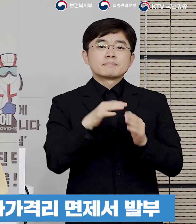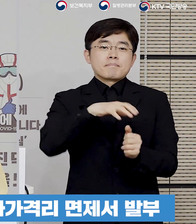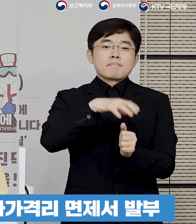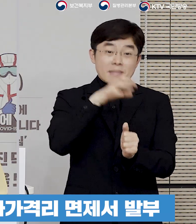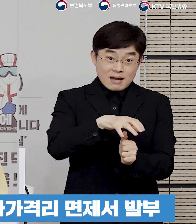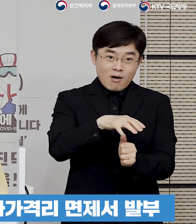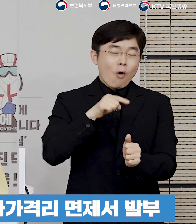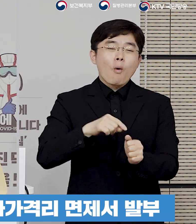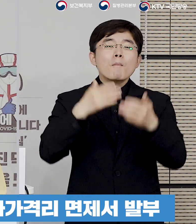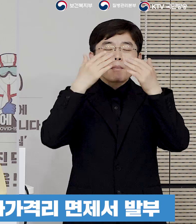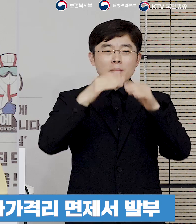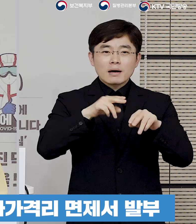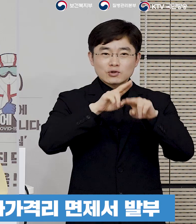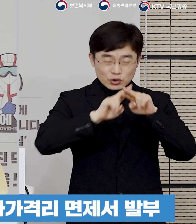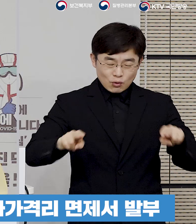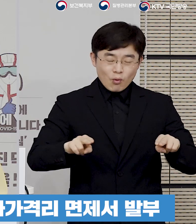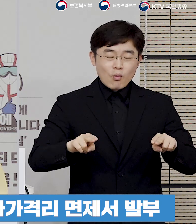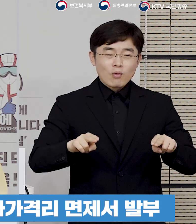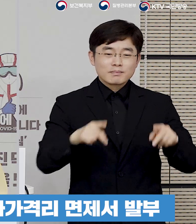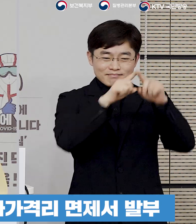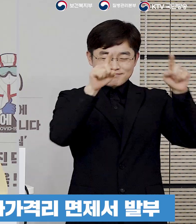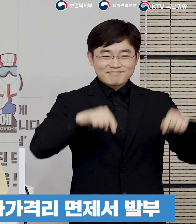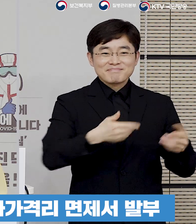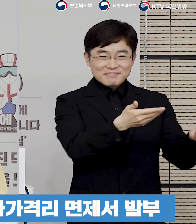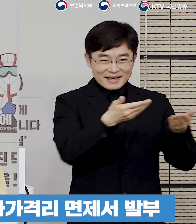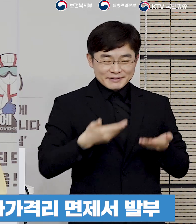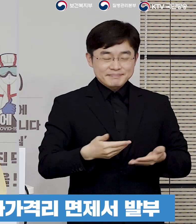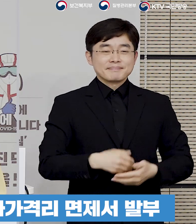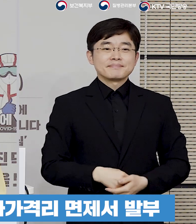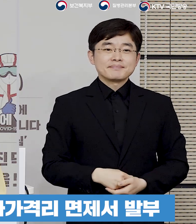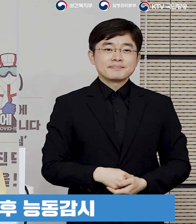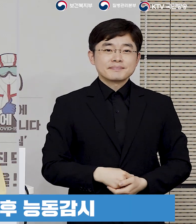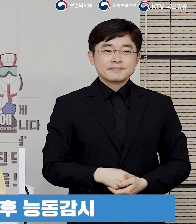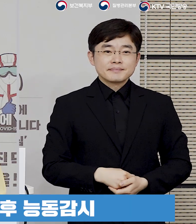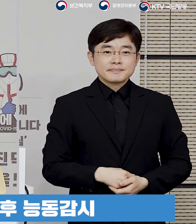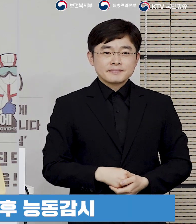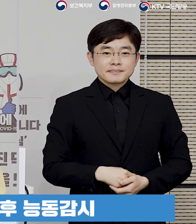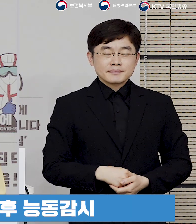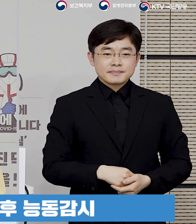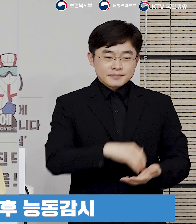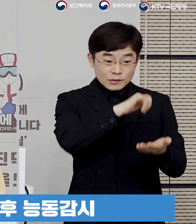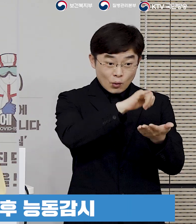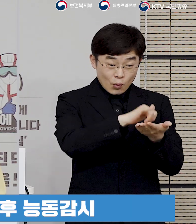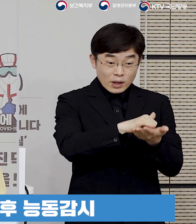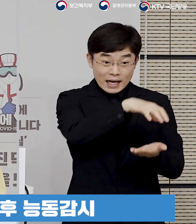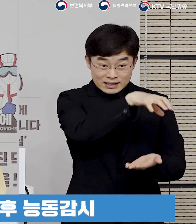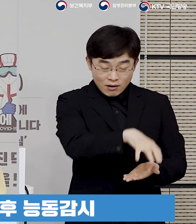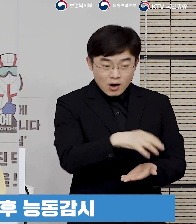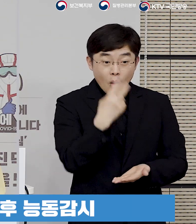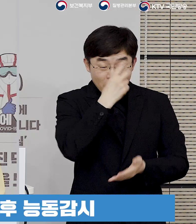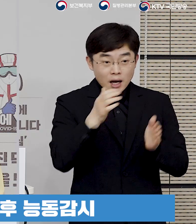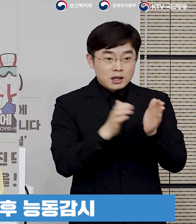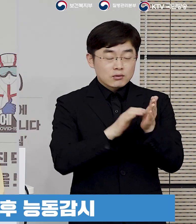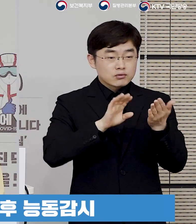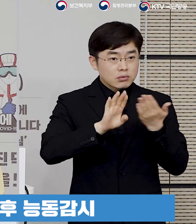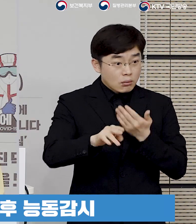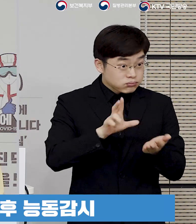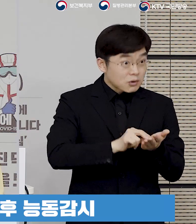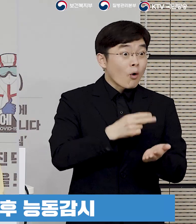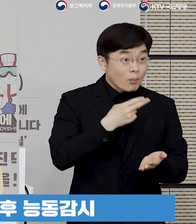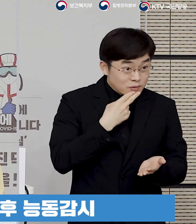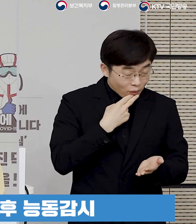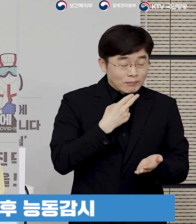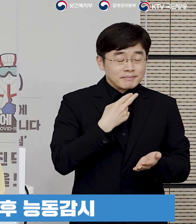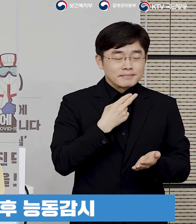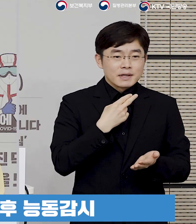따라서 자가격리 면제서를 이제 자동적으로 발부받게 되고, 따라서 거기에 따라서 공항에서 검사를